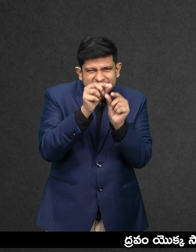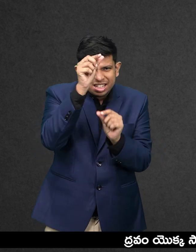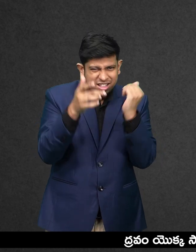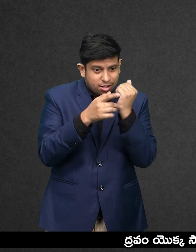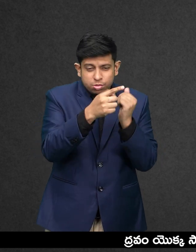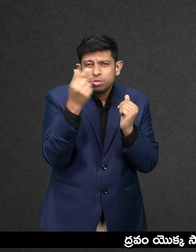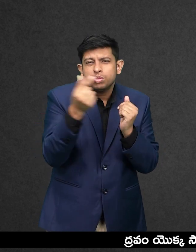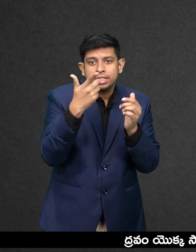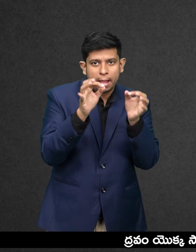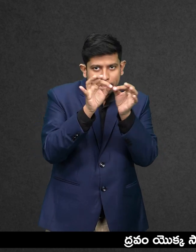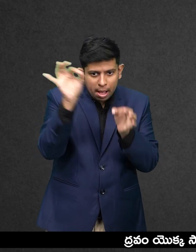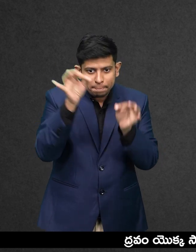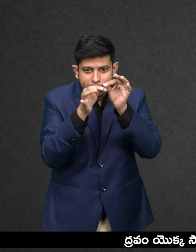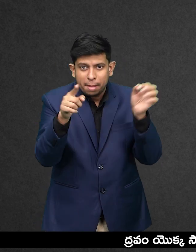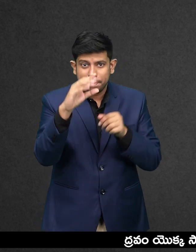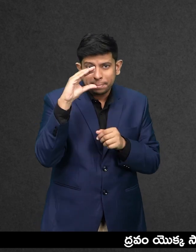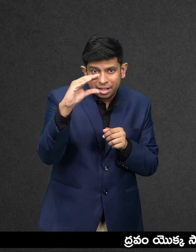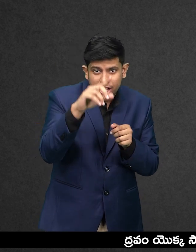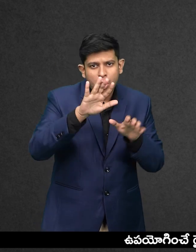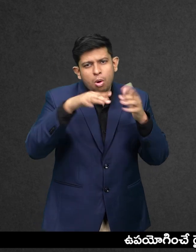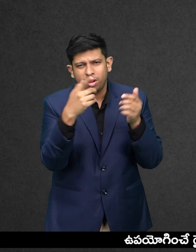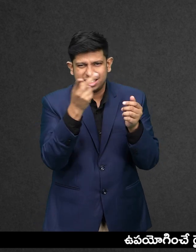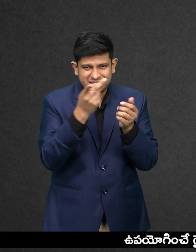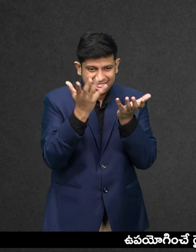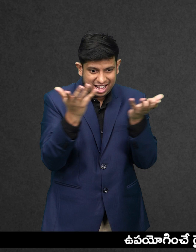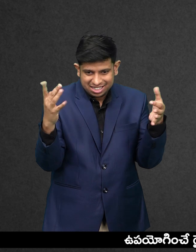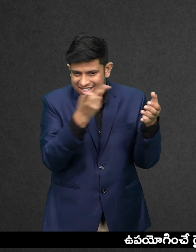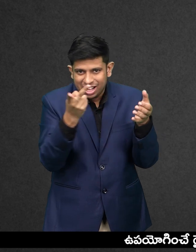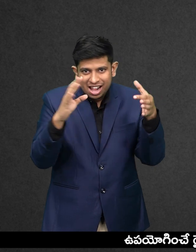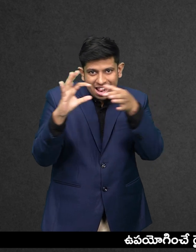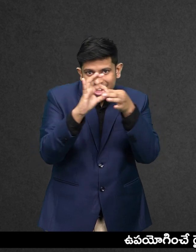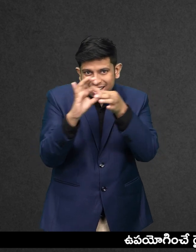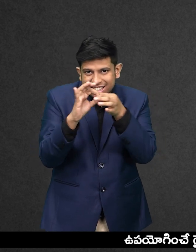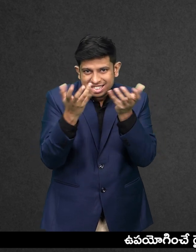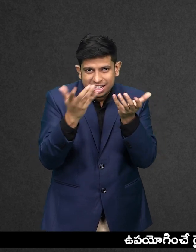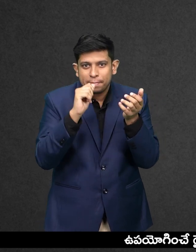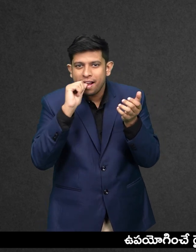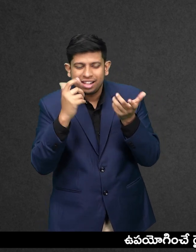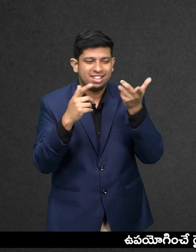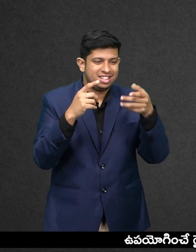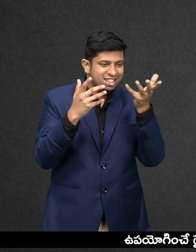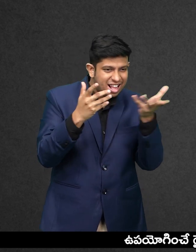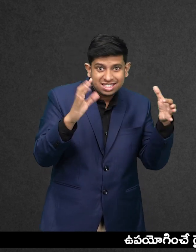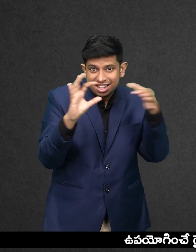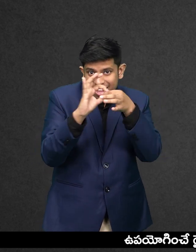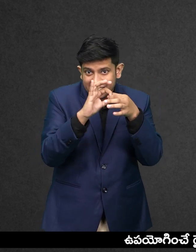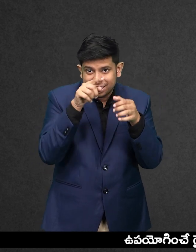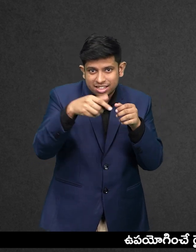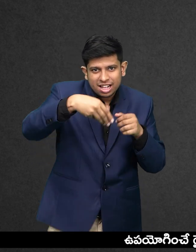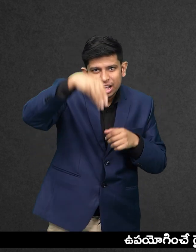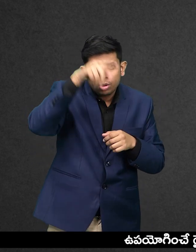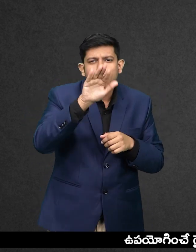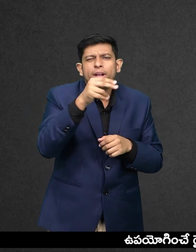లేదా సాపేక్ష సాంద్రతను కొలవడానికి ఉపయోగించే డైరెక్ట్ రీడింగ్ పరికరం హైడ్రోమీటర్